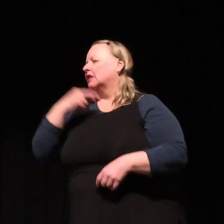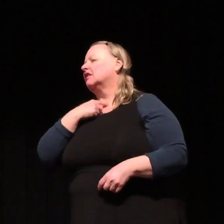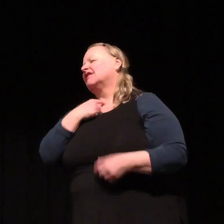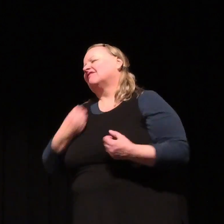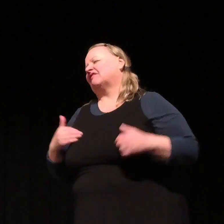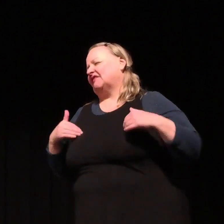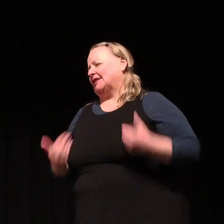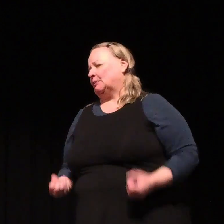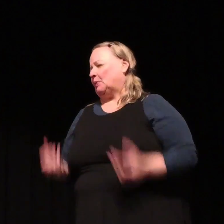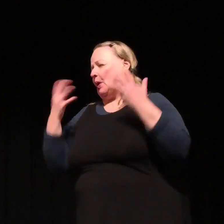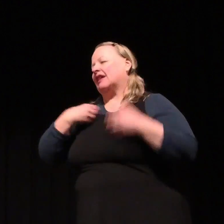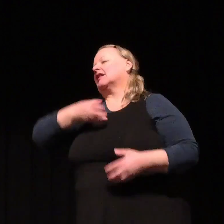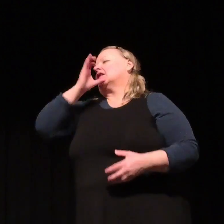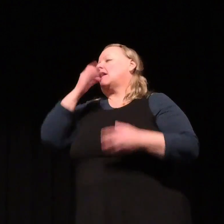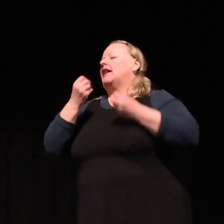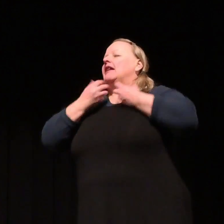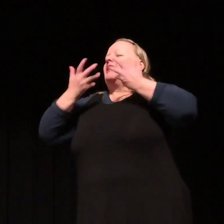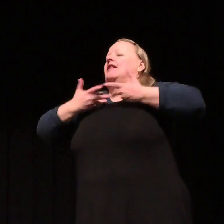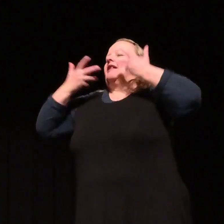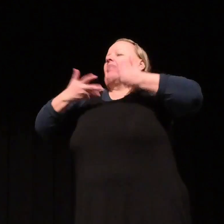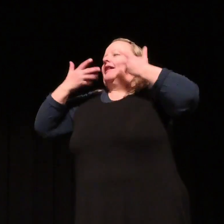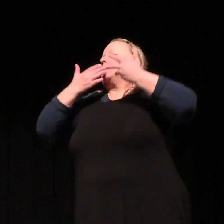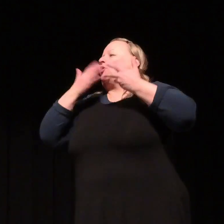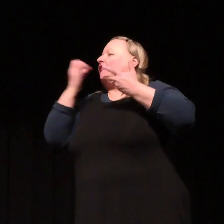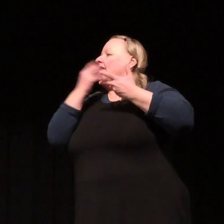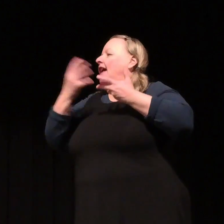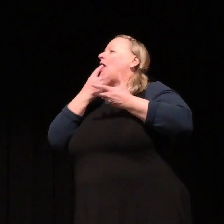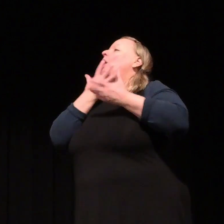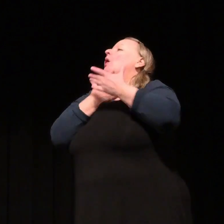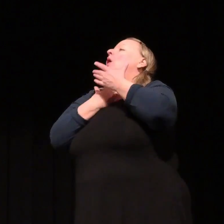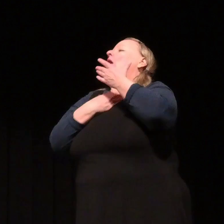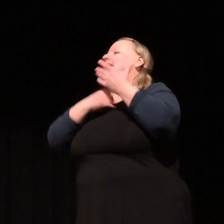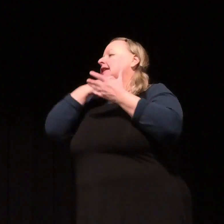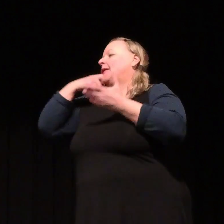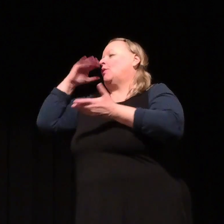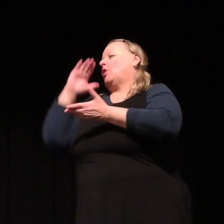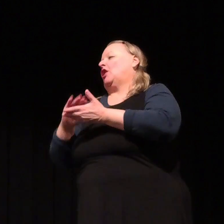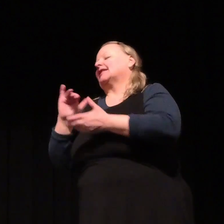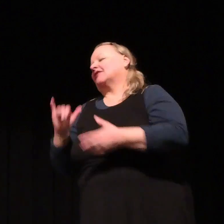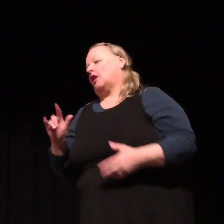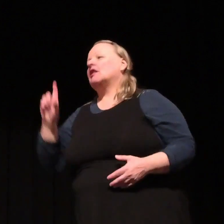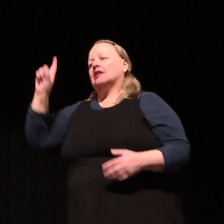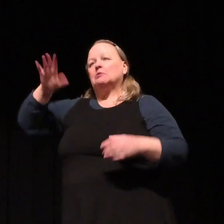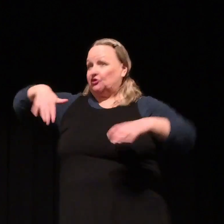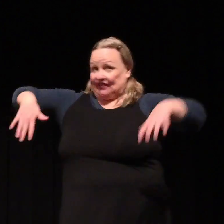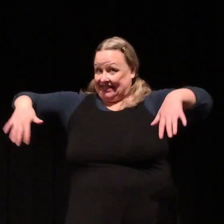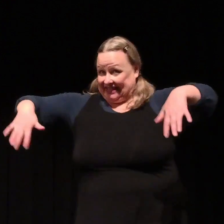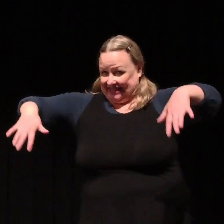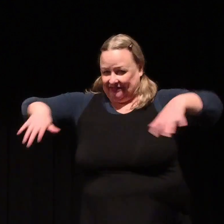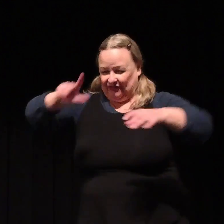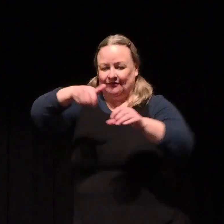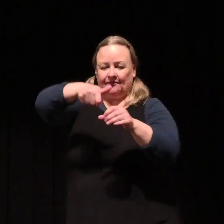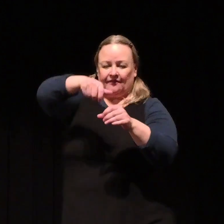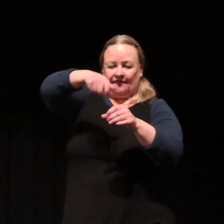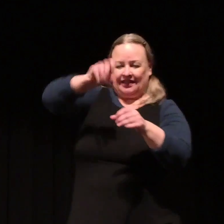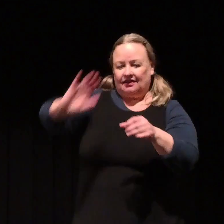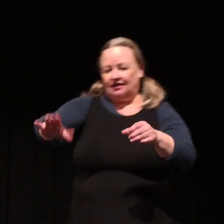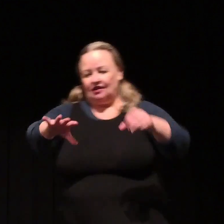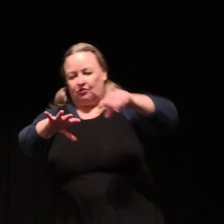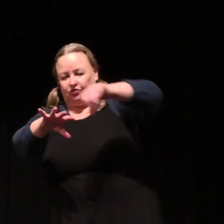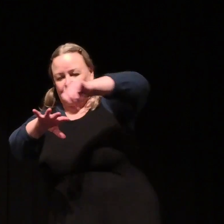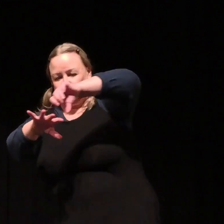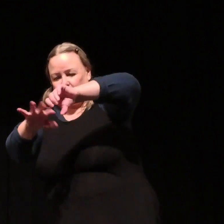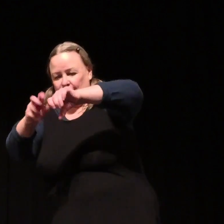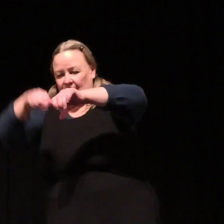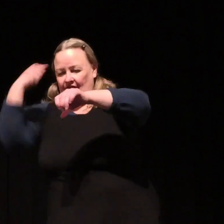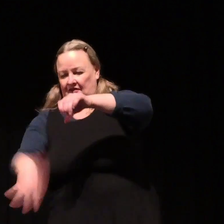moi, c'est ça, j'ai interprété toute la journée, là. Je suis très fatiguée, là. Fait qu'il fallait que je prenne une gorgée d'eau, là, juste pour me rafraîchir à la bouche un petit peu, OK? Je suis désolée, là. Mais attends, là, j'ai pas fini,